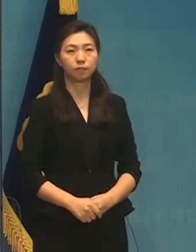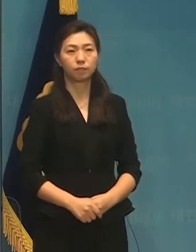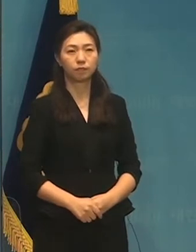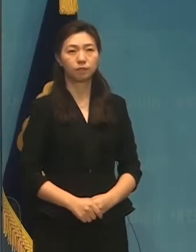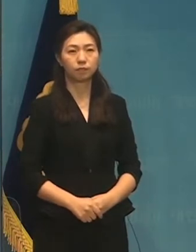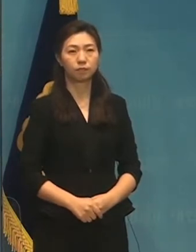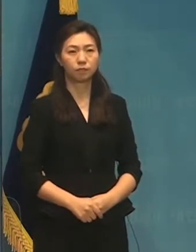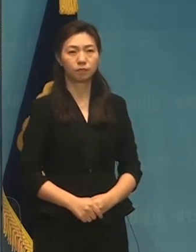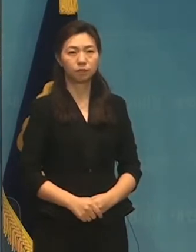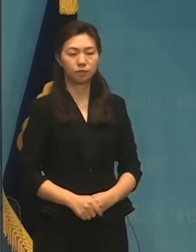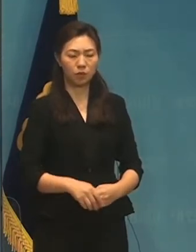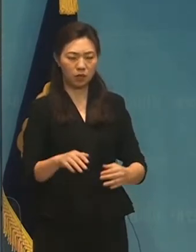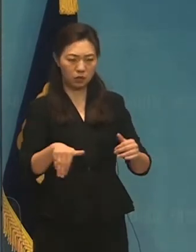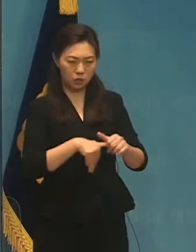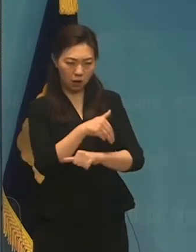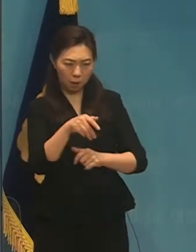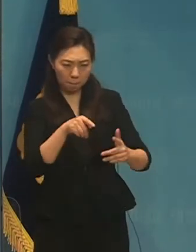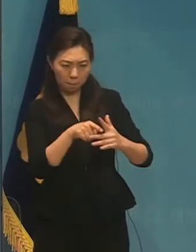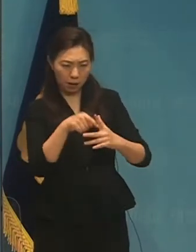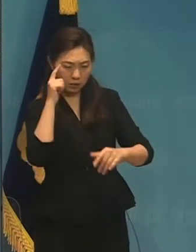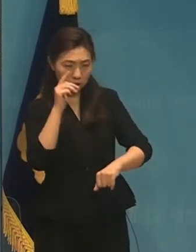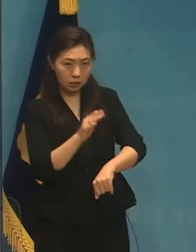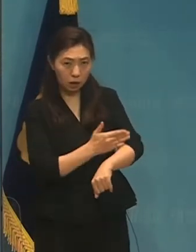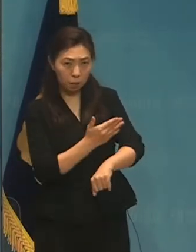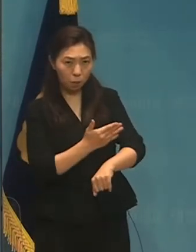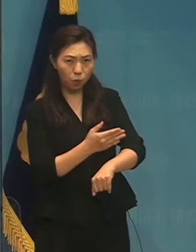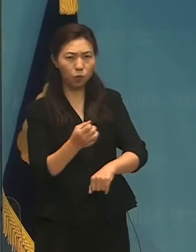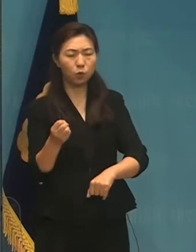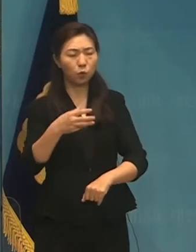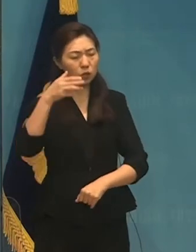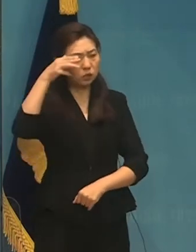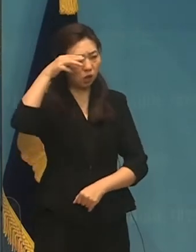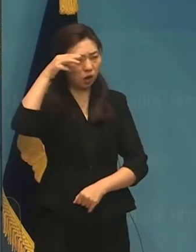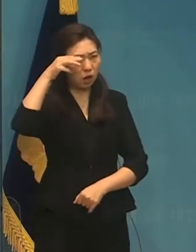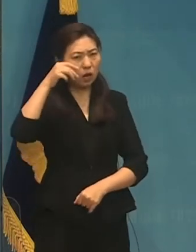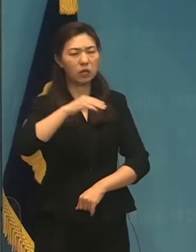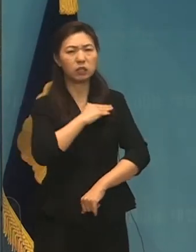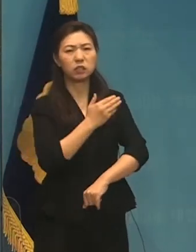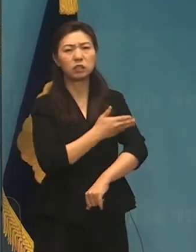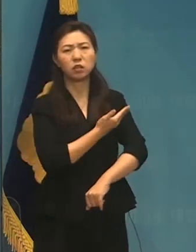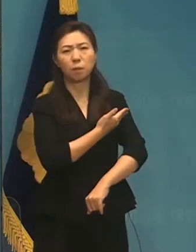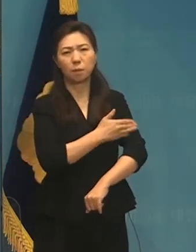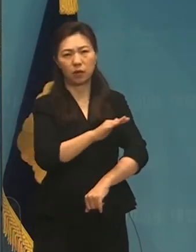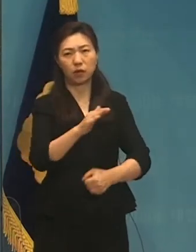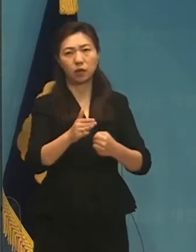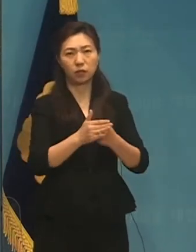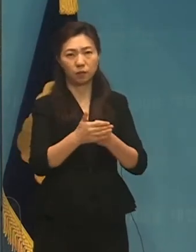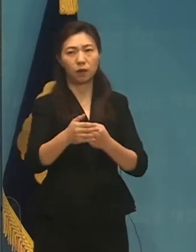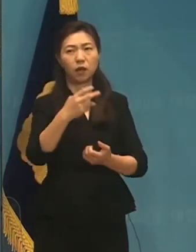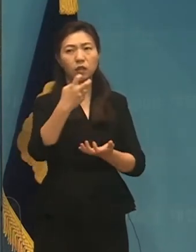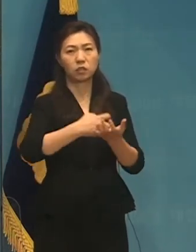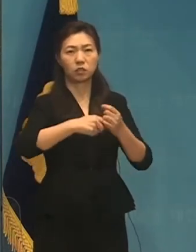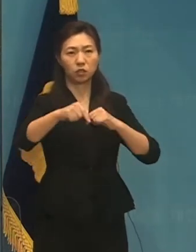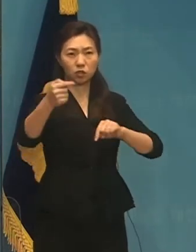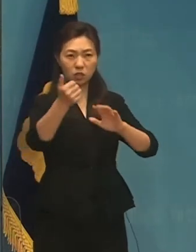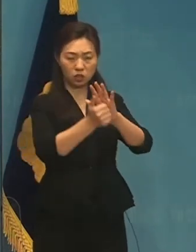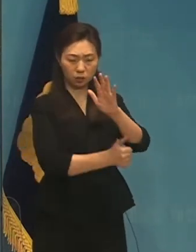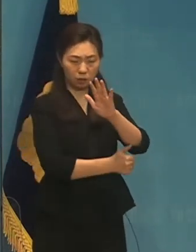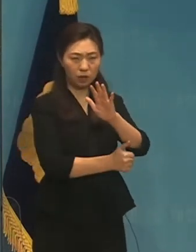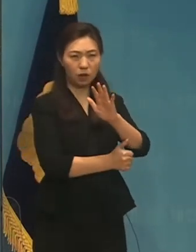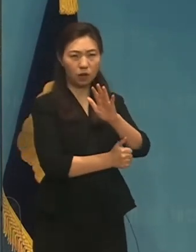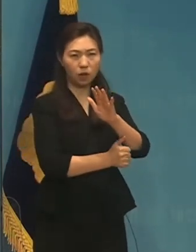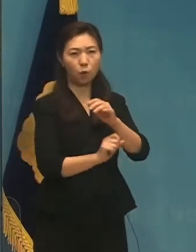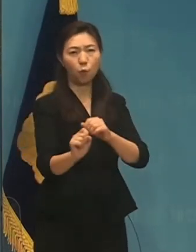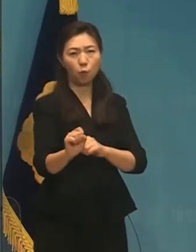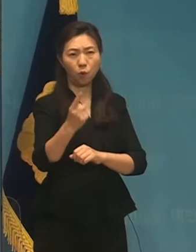잘못된 진단과 철학과 전략의 부재, 그리고 정책의 실패가 불러온 일자리